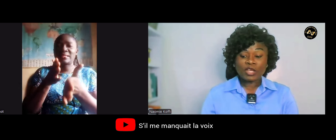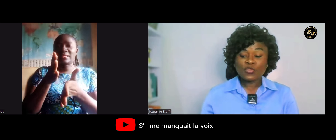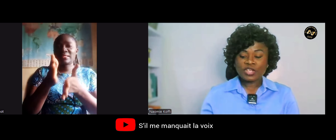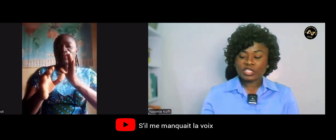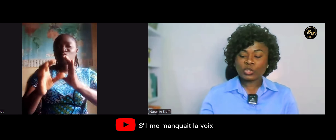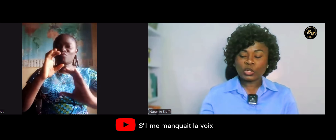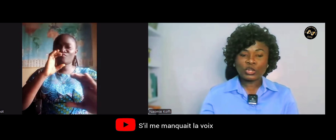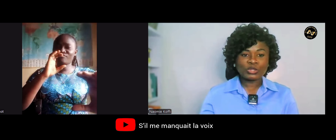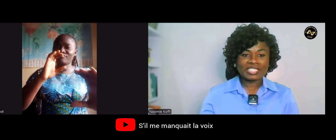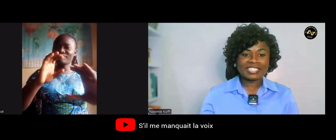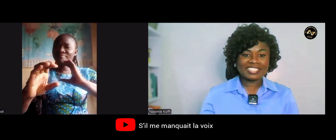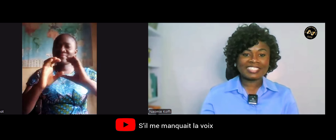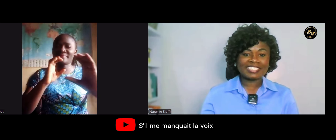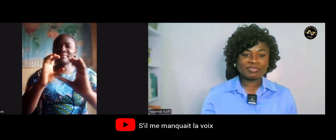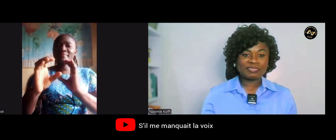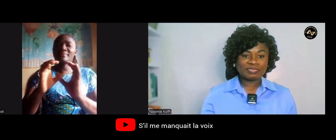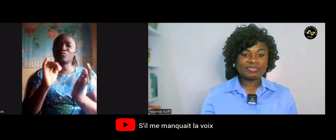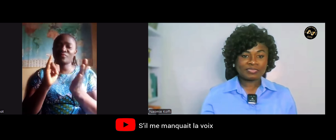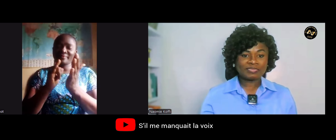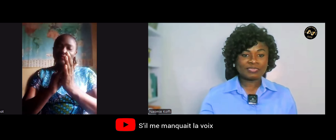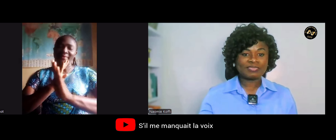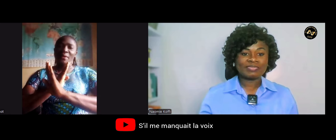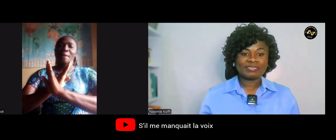La communication en langue des signes.